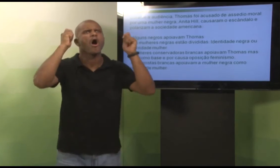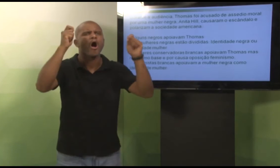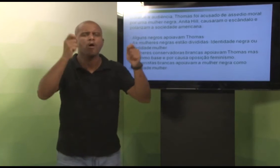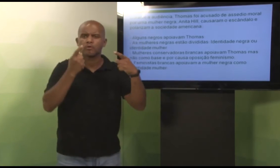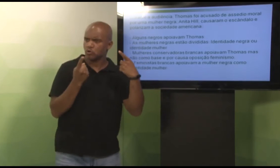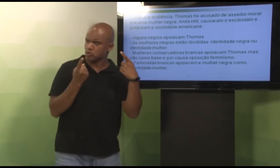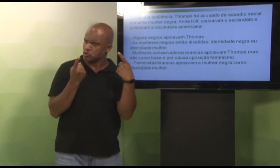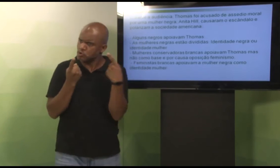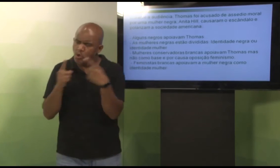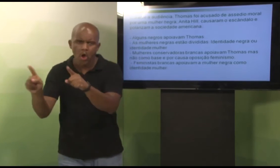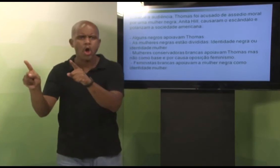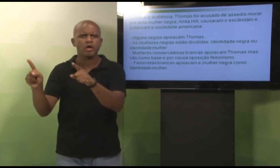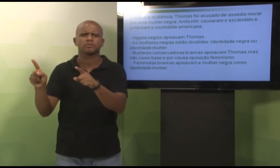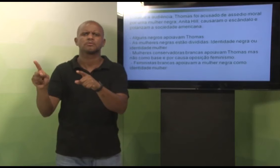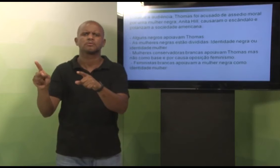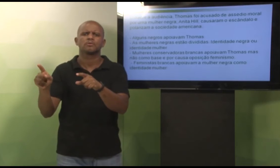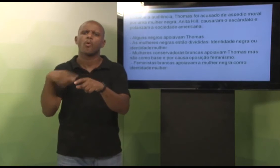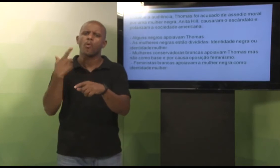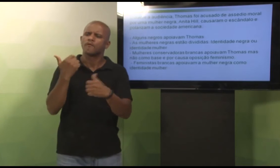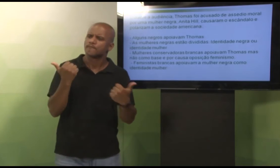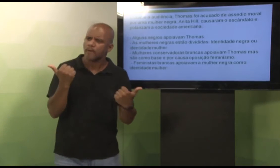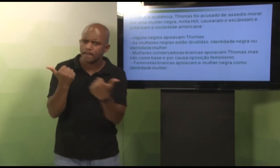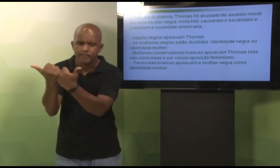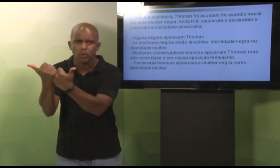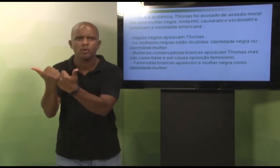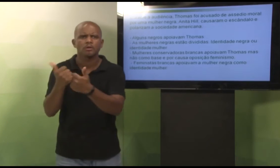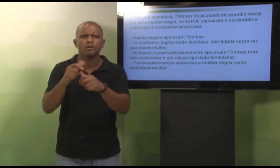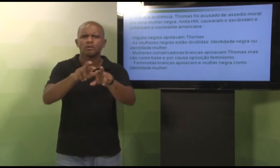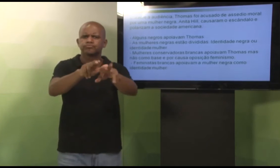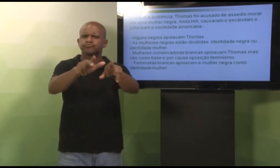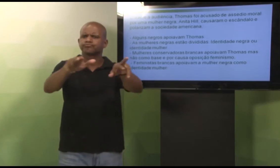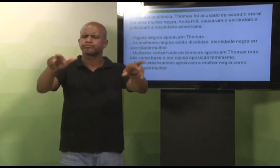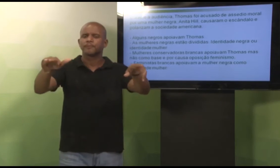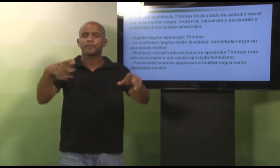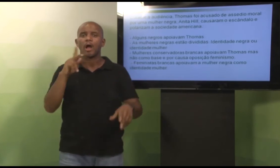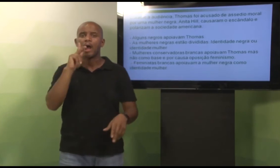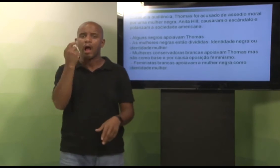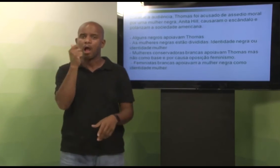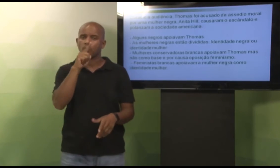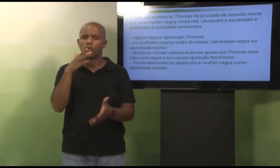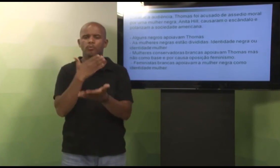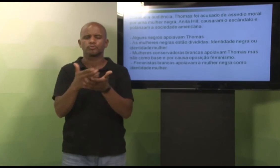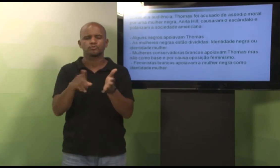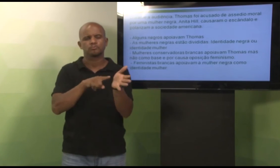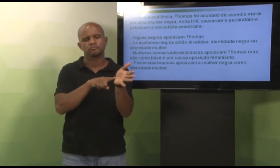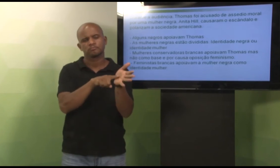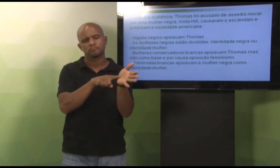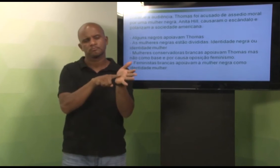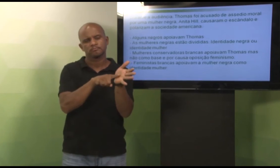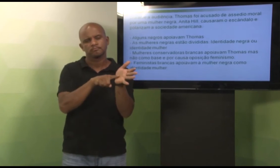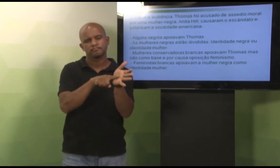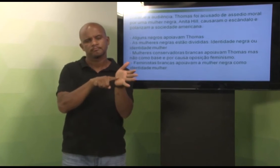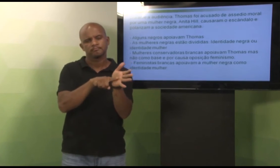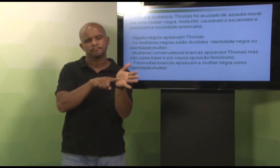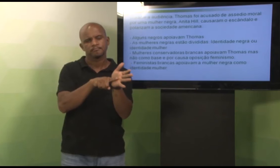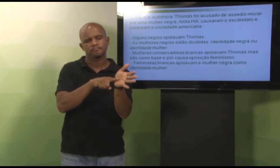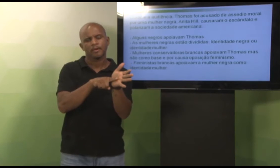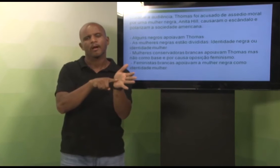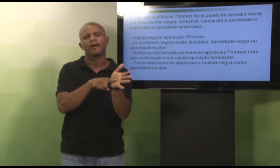para analisar o processo. Muitas pessoas do lado de fora, reivindicando, uns contra, outros a favor.